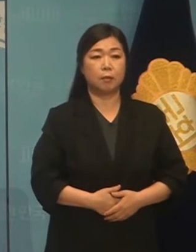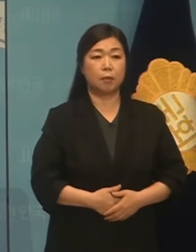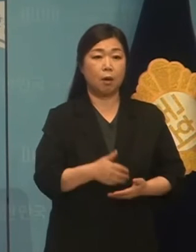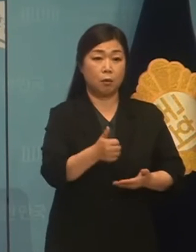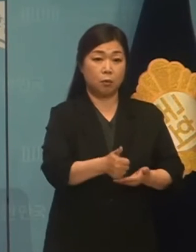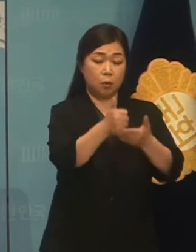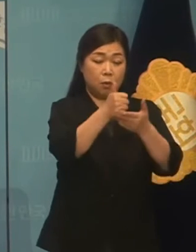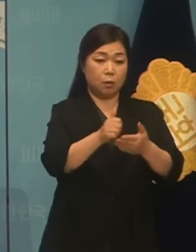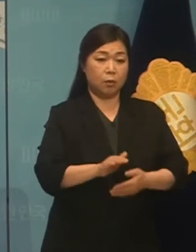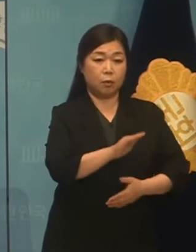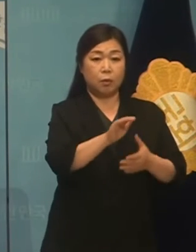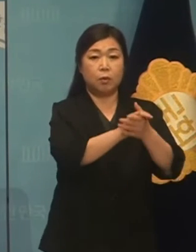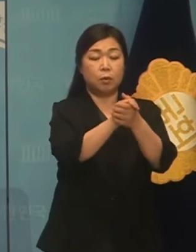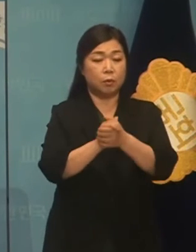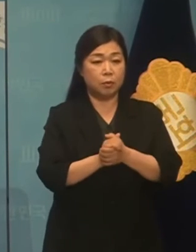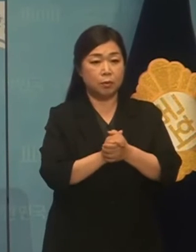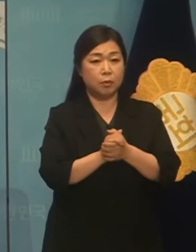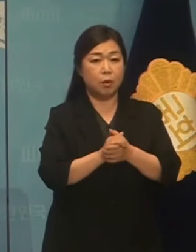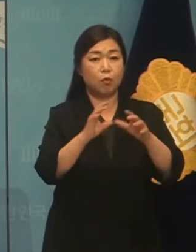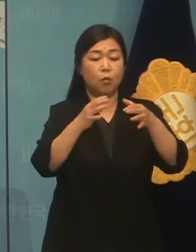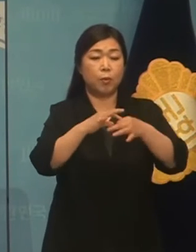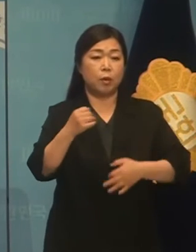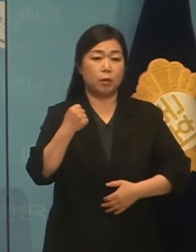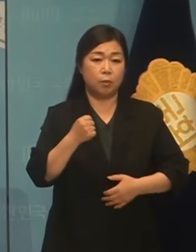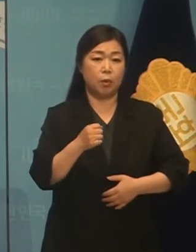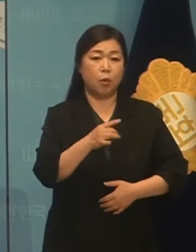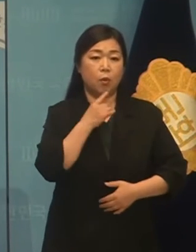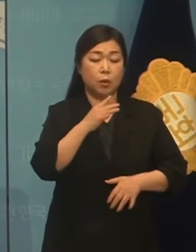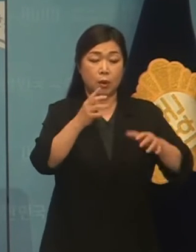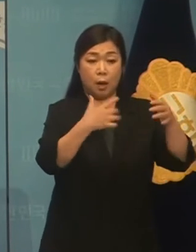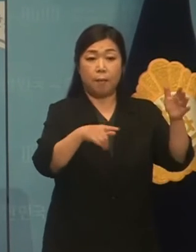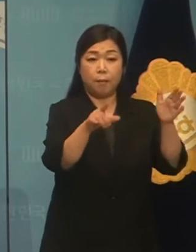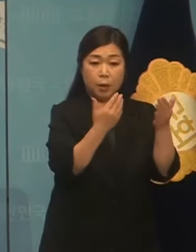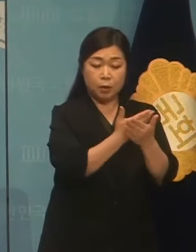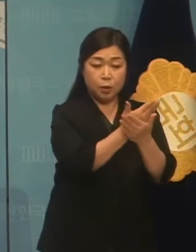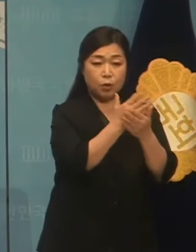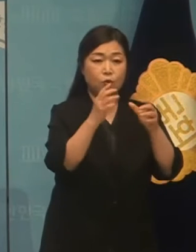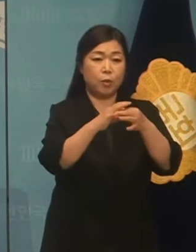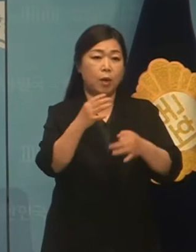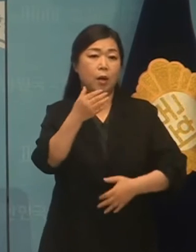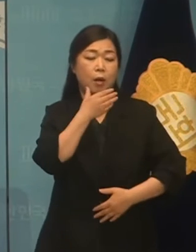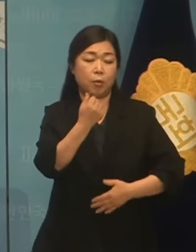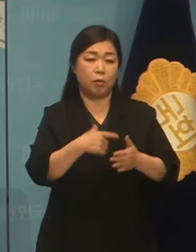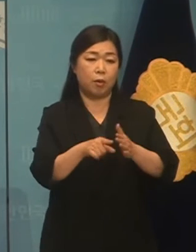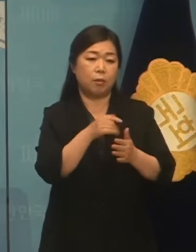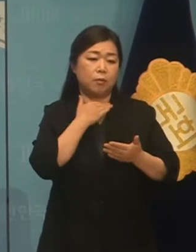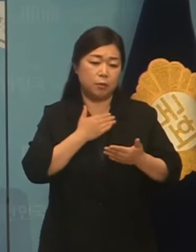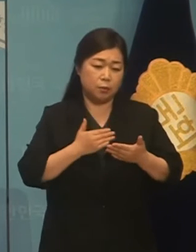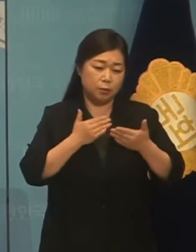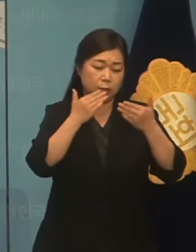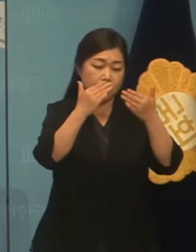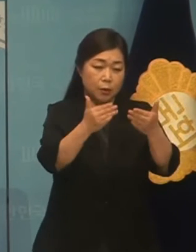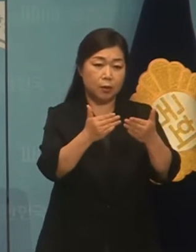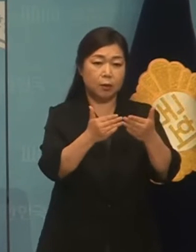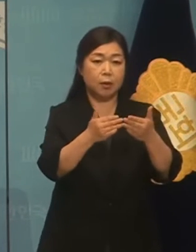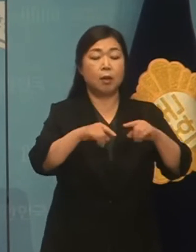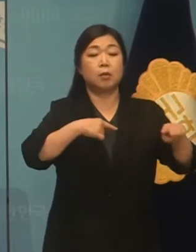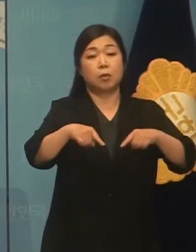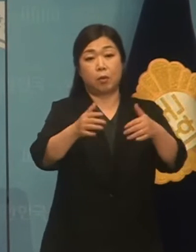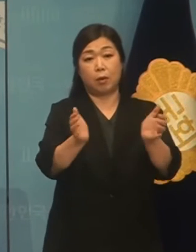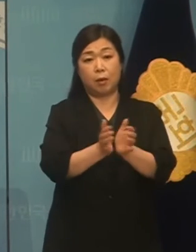여러분, 국민의힘은 오직 나라의 발전과 국민의 행복을 위해 헌신하는 사심없는